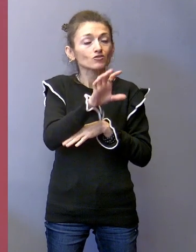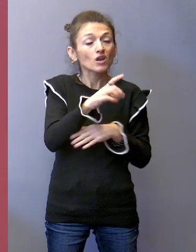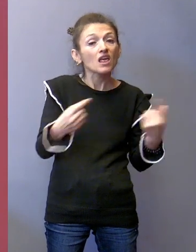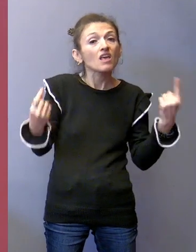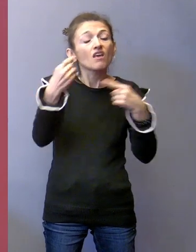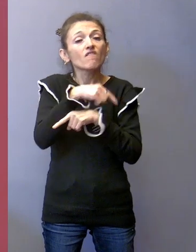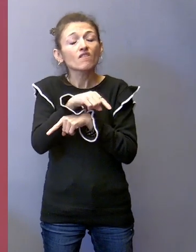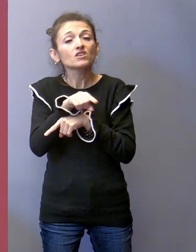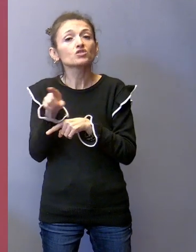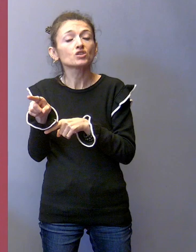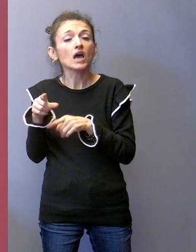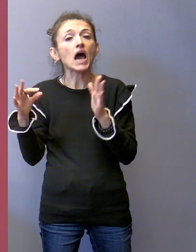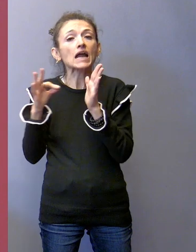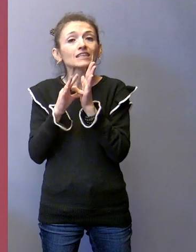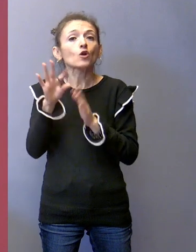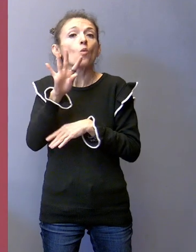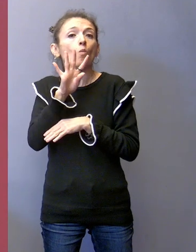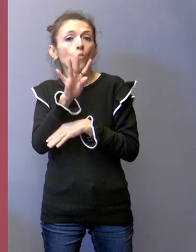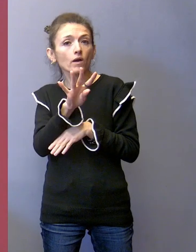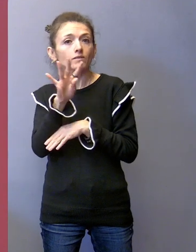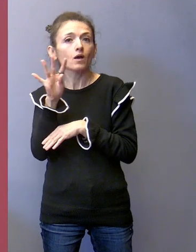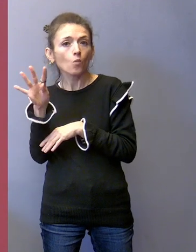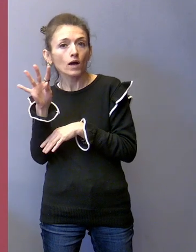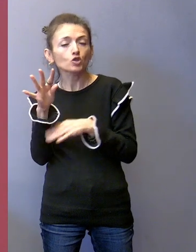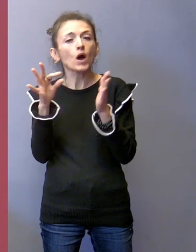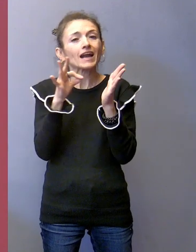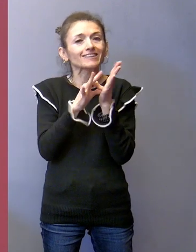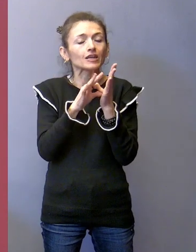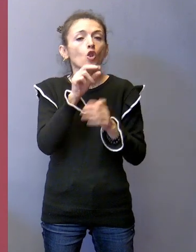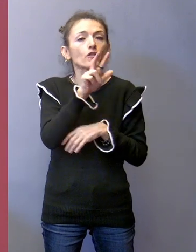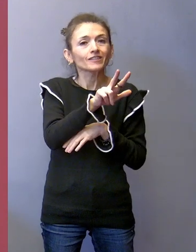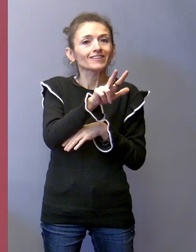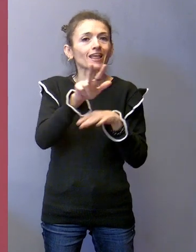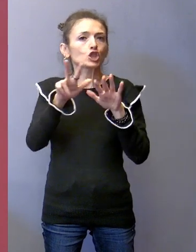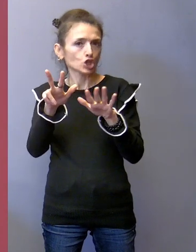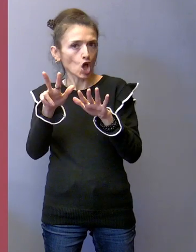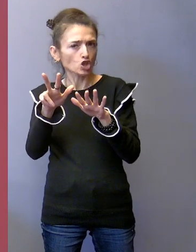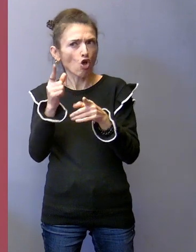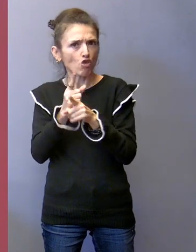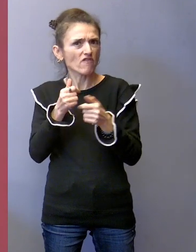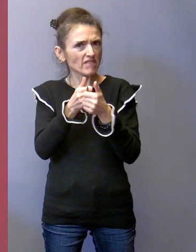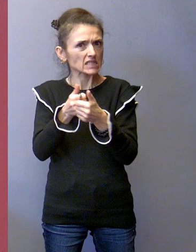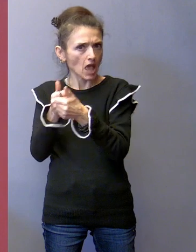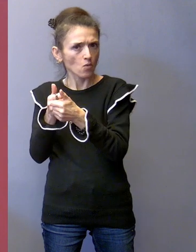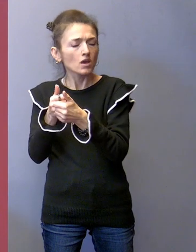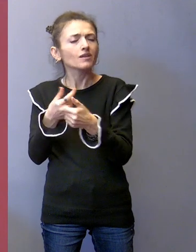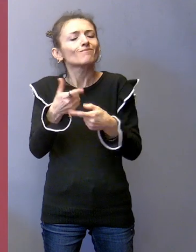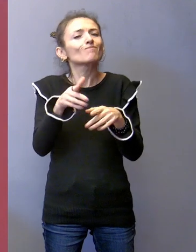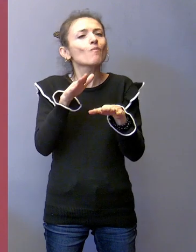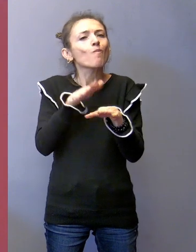dal comitato ha combinato disposto tra l'articolo 44 e l'articolo 38 la modalità